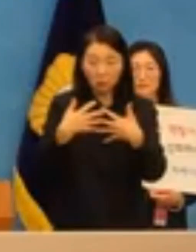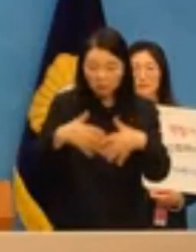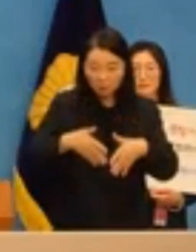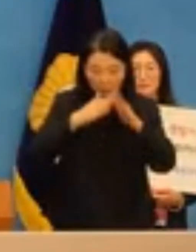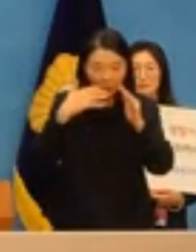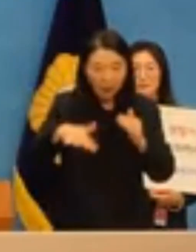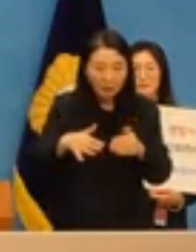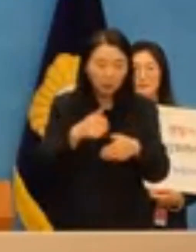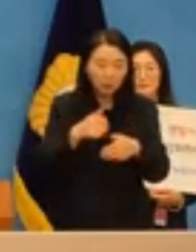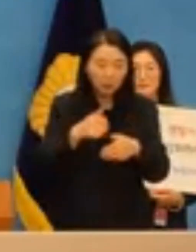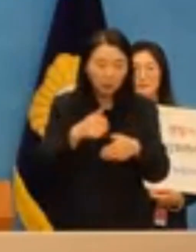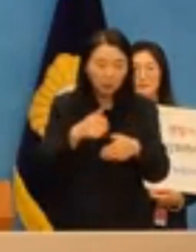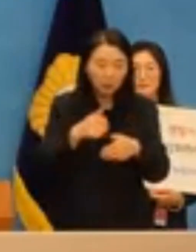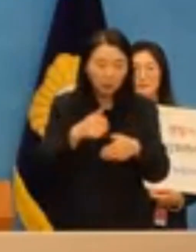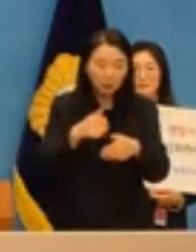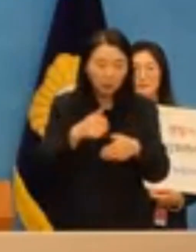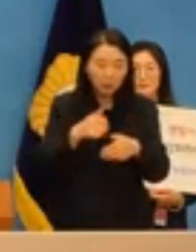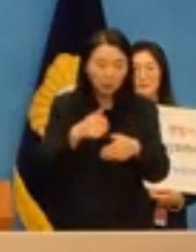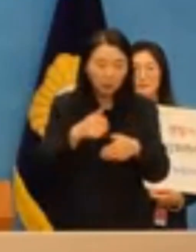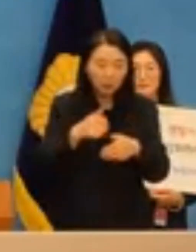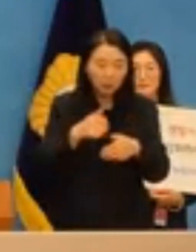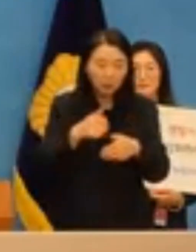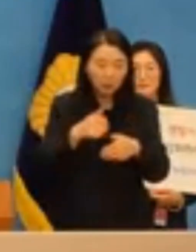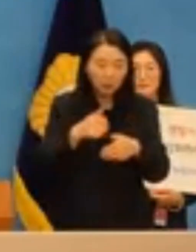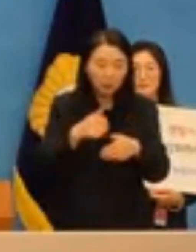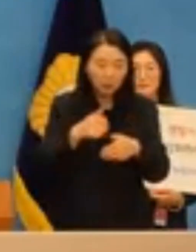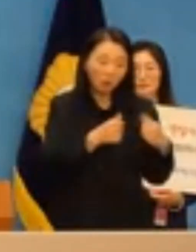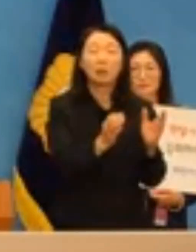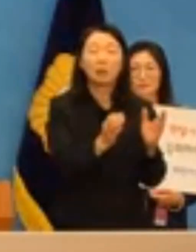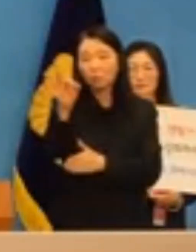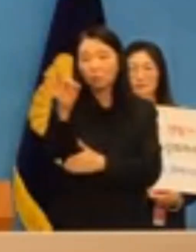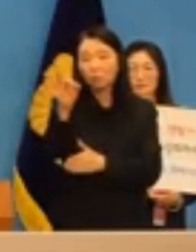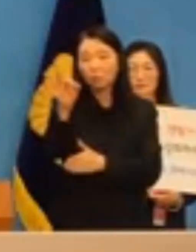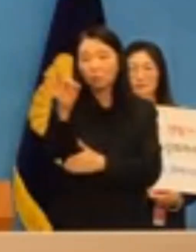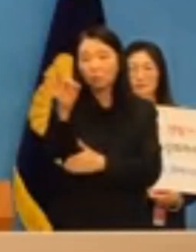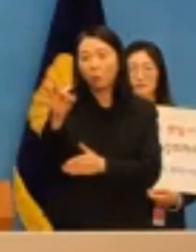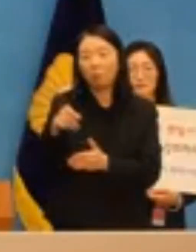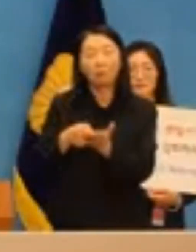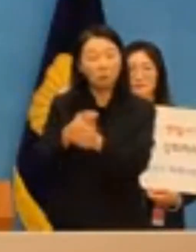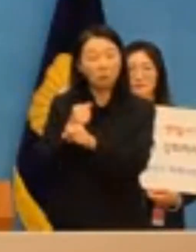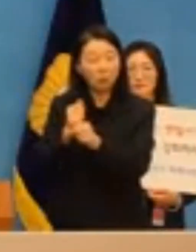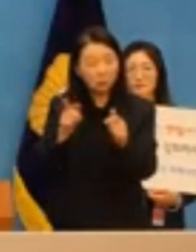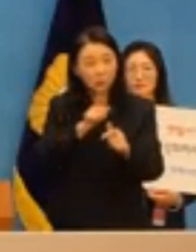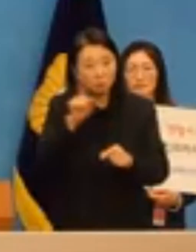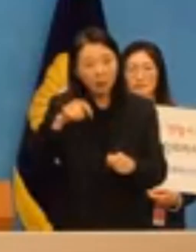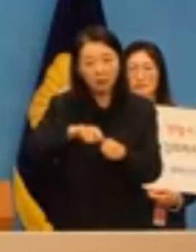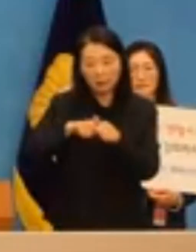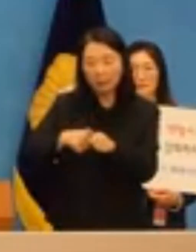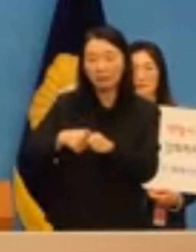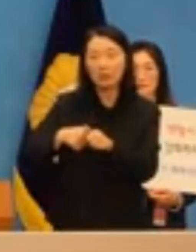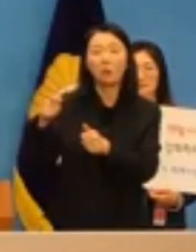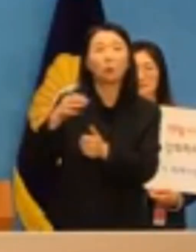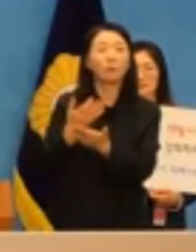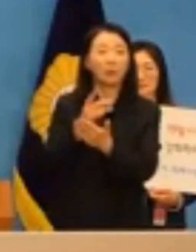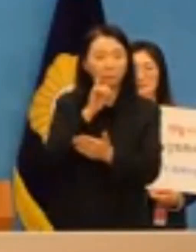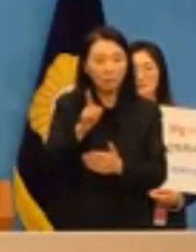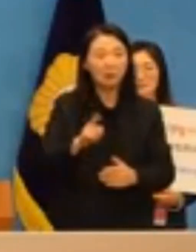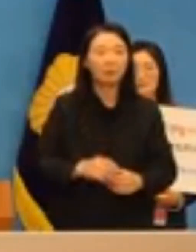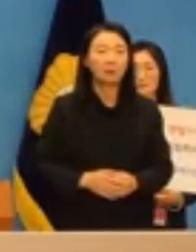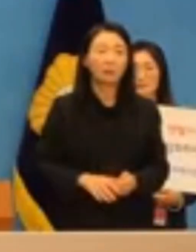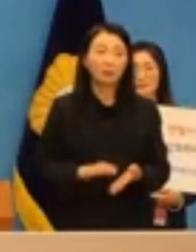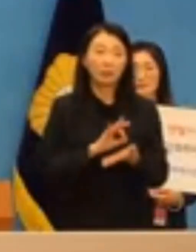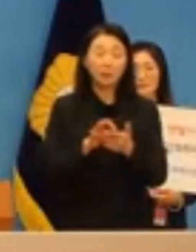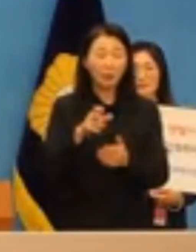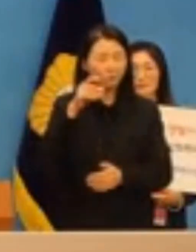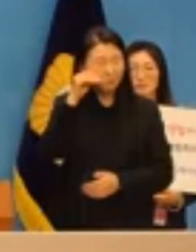미설치, 고장 방치 기간까지 포함해 전액을 청구하고 소송하며 강제 집행해왔습니다.